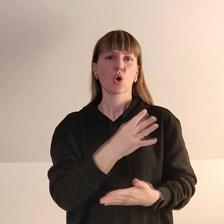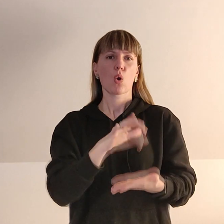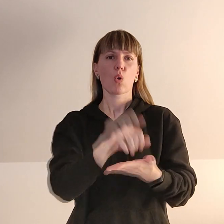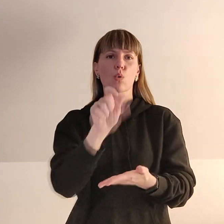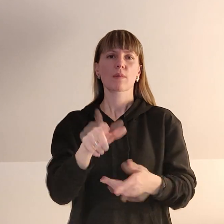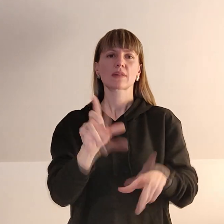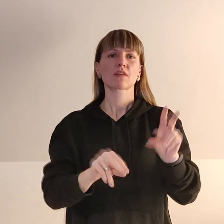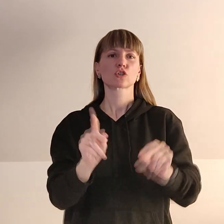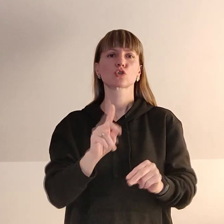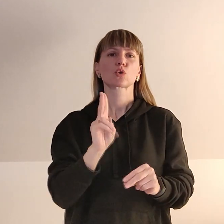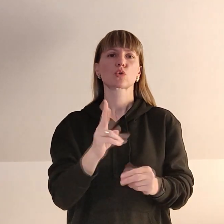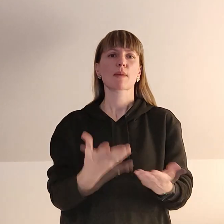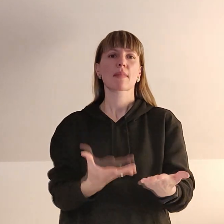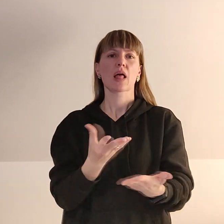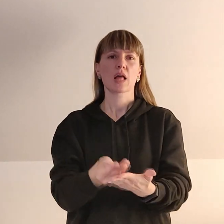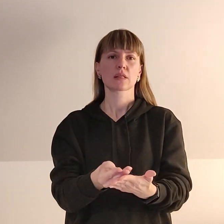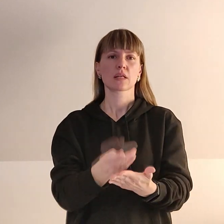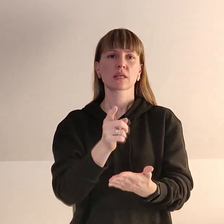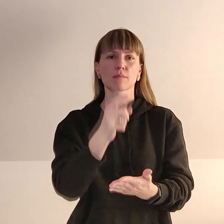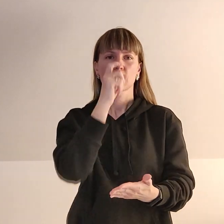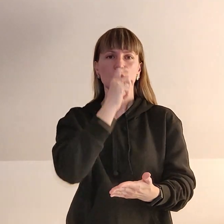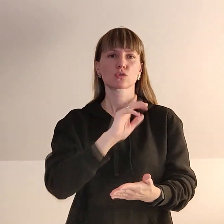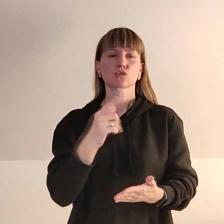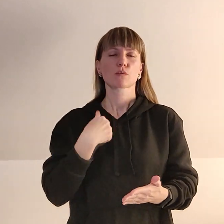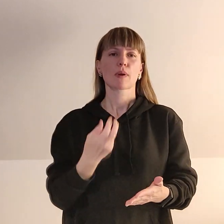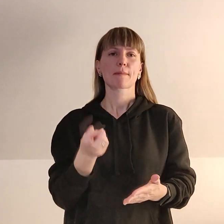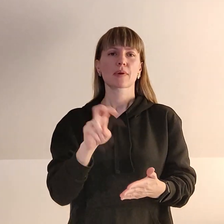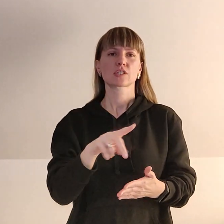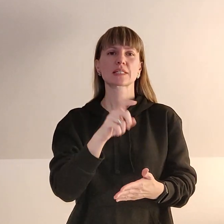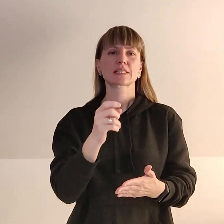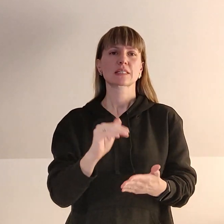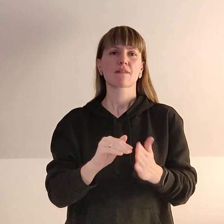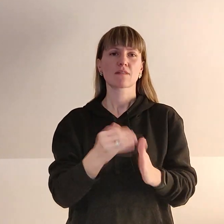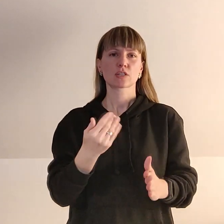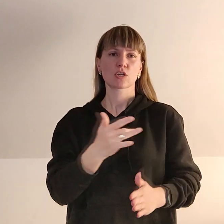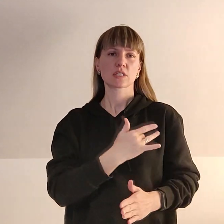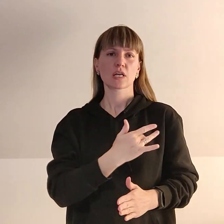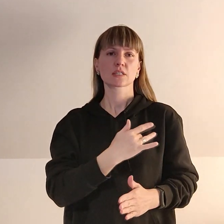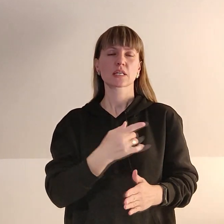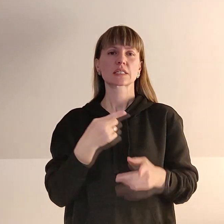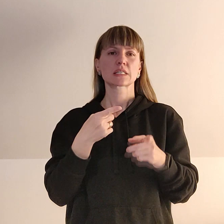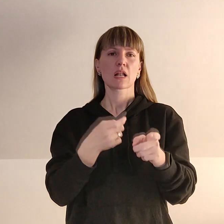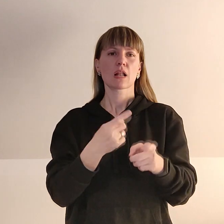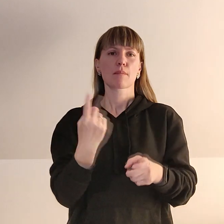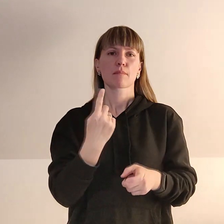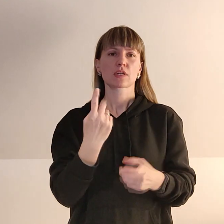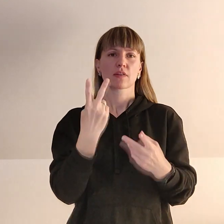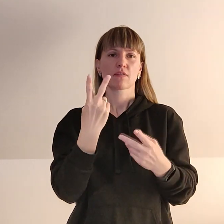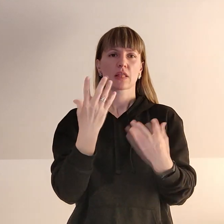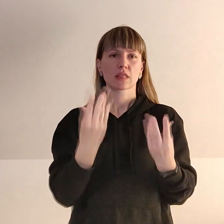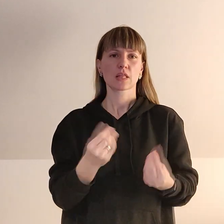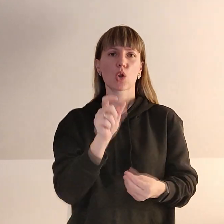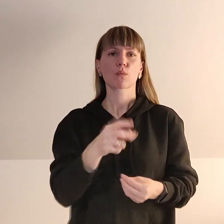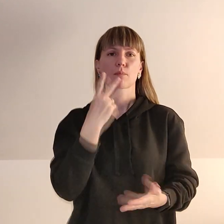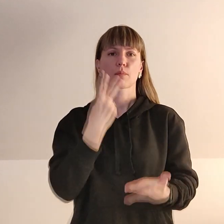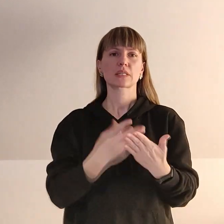вважають, що хтось платить. Їм не зрозуміти, що ми прийшли за покликом серця. Стріляли перші два дні. Люди показали свою хоробрість, і